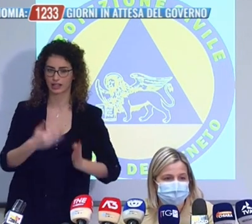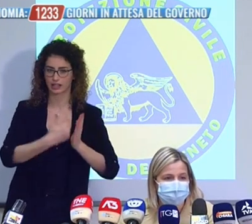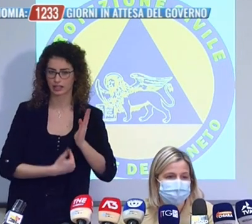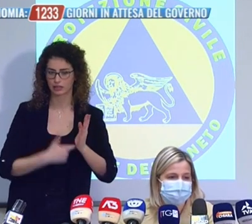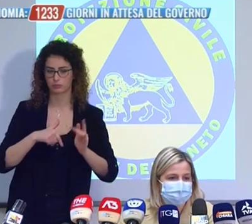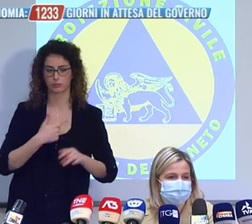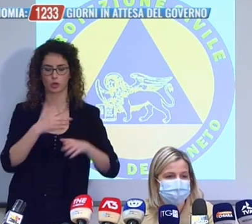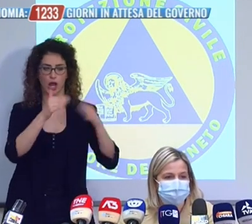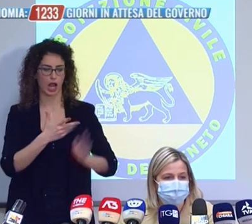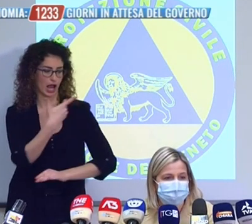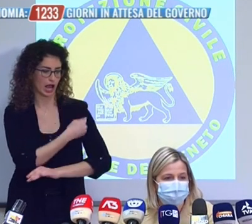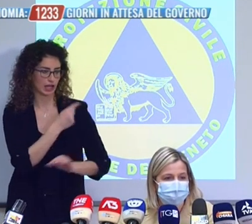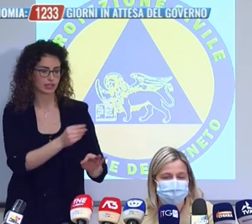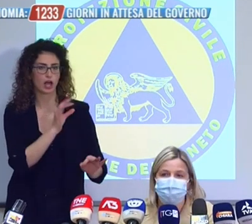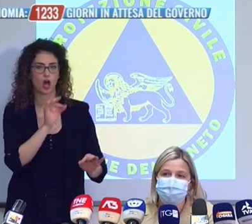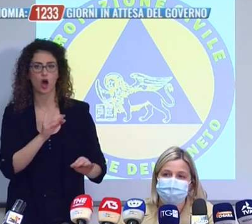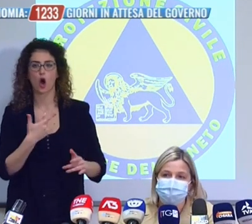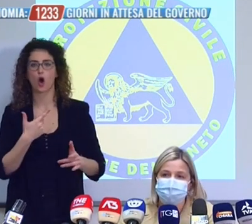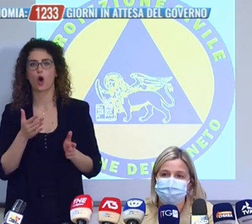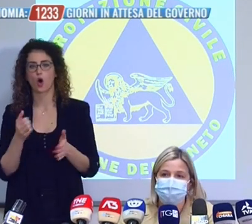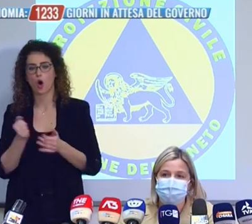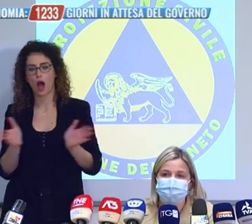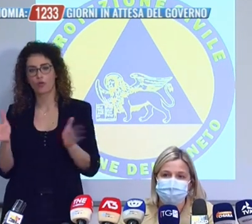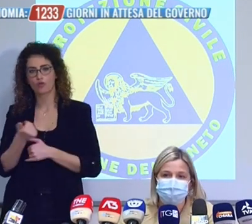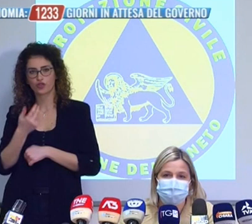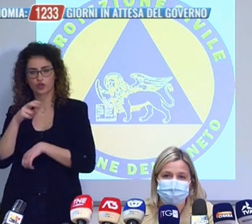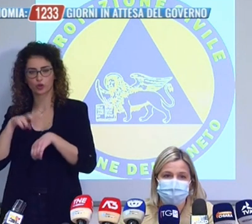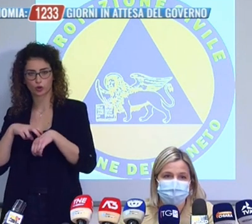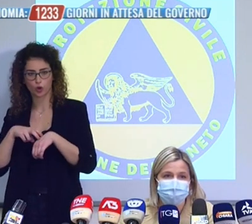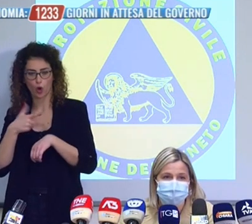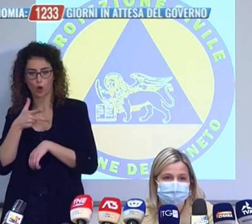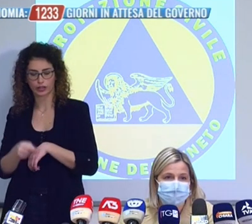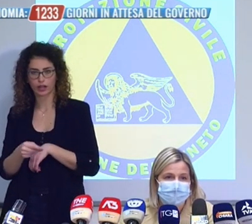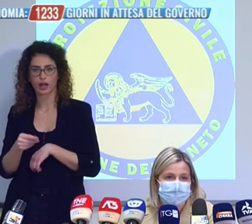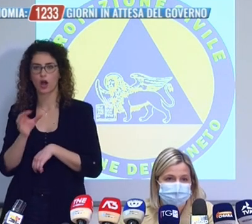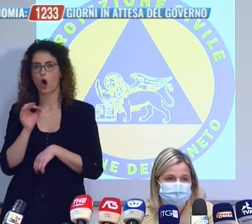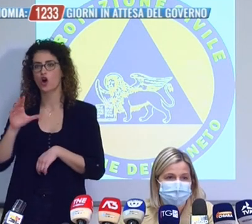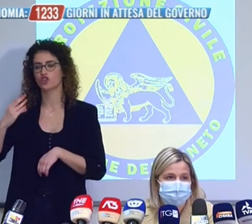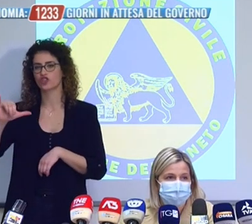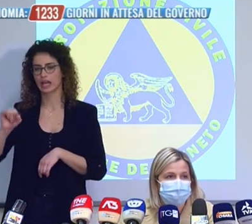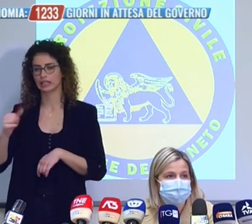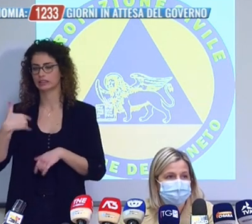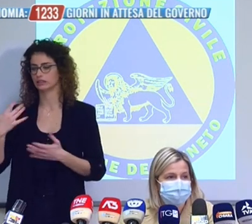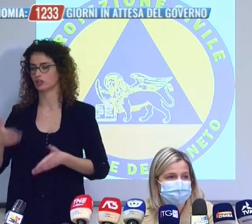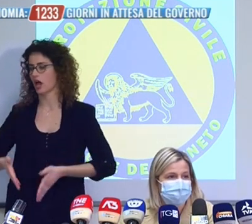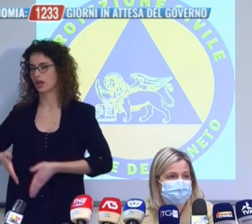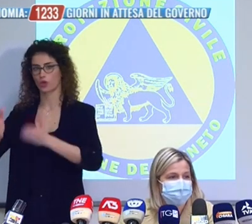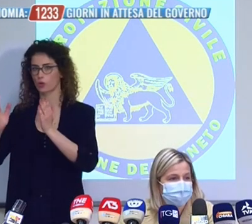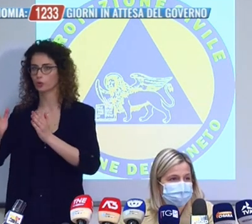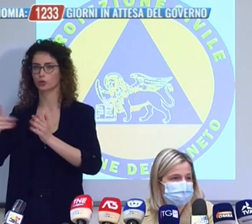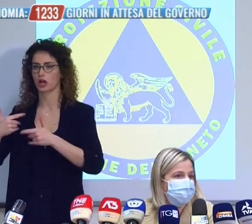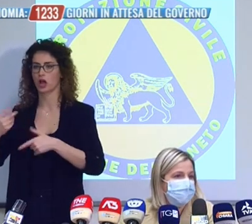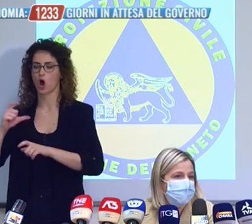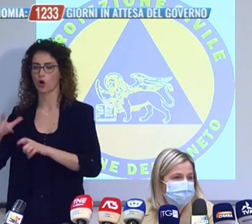vaccinazioni a domicilio, vaccinazioni presso il proprio ambulatorio, vaccinazioni invece in strutture che possono essere quelle messe a disposizione